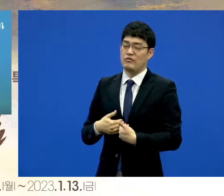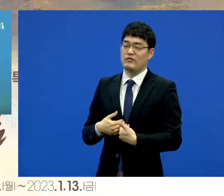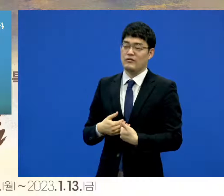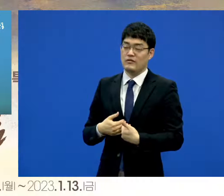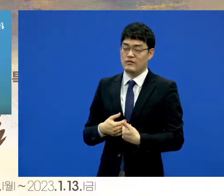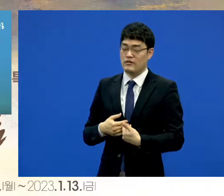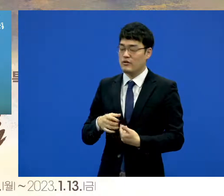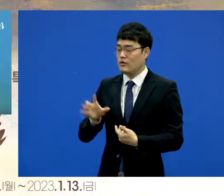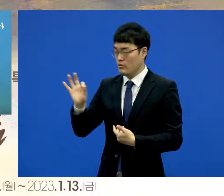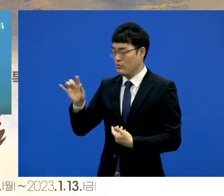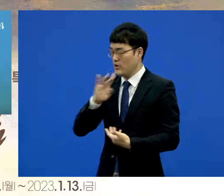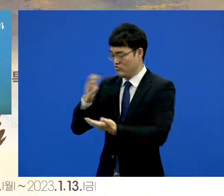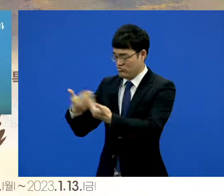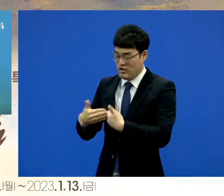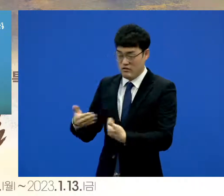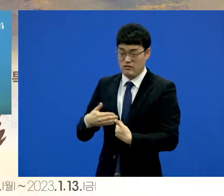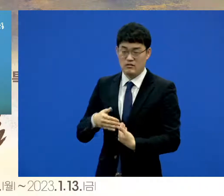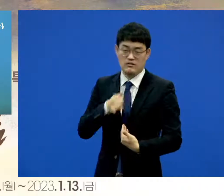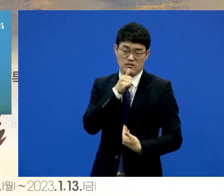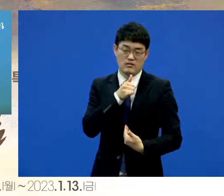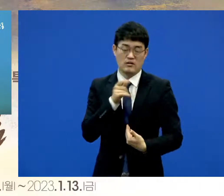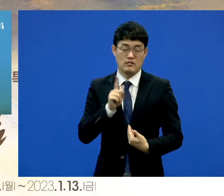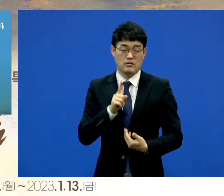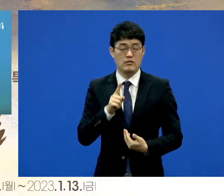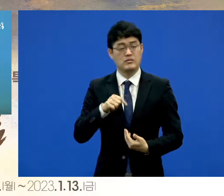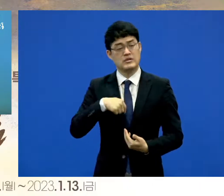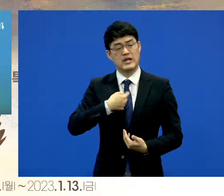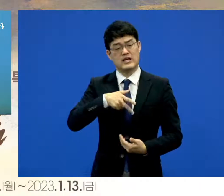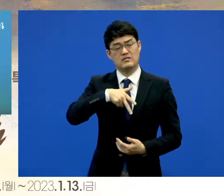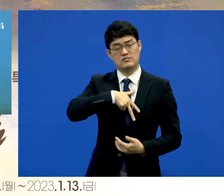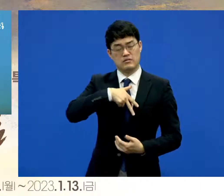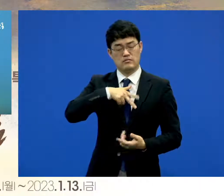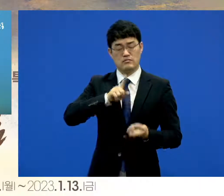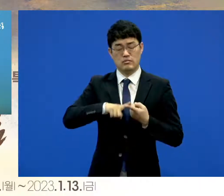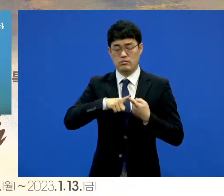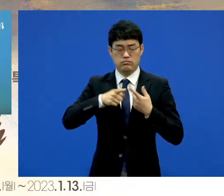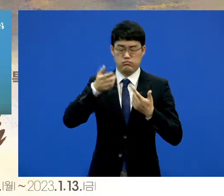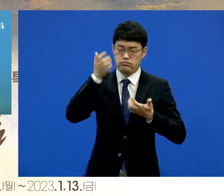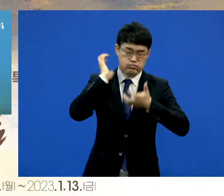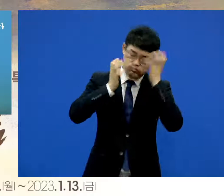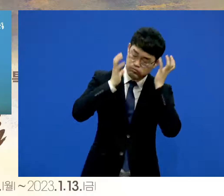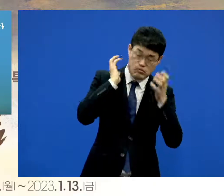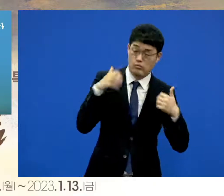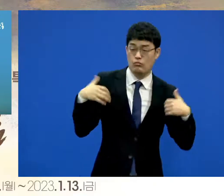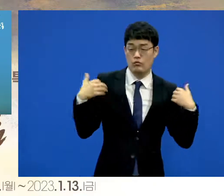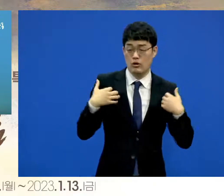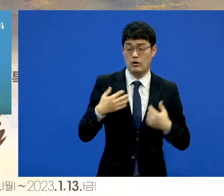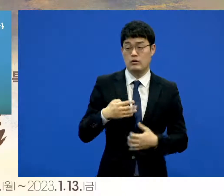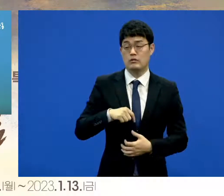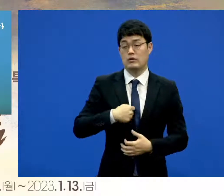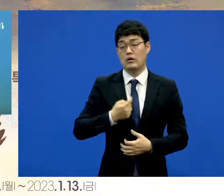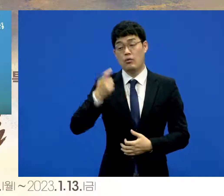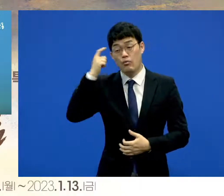이때는 정체성의 혼란을 겪는 거예요. 나는 내가 누구인지를 모르는 거예요. 지가 몰라. 왜 이렇게 행동하는지.